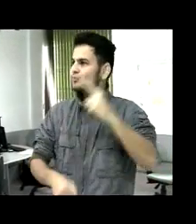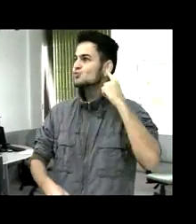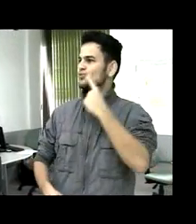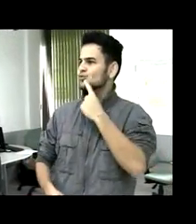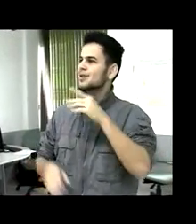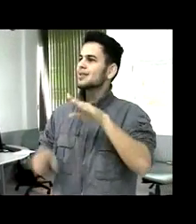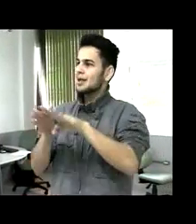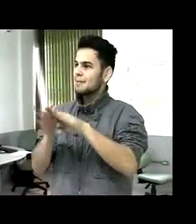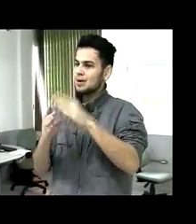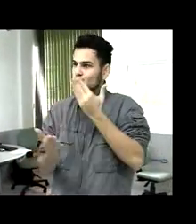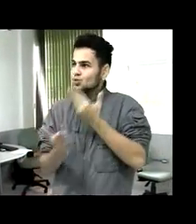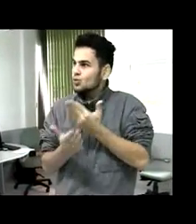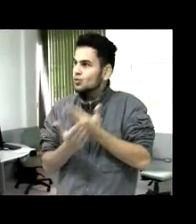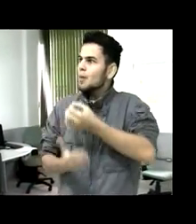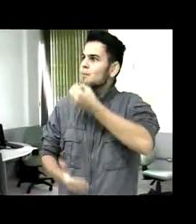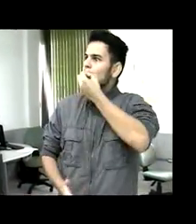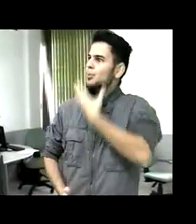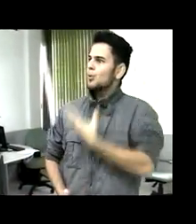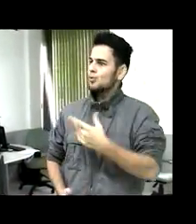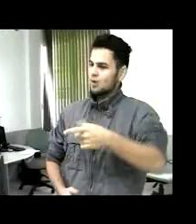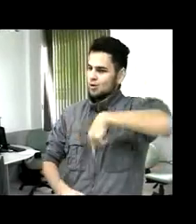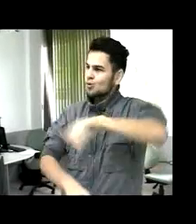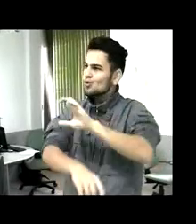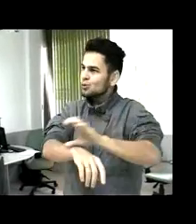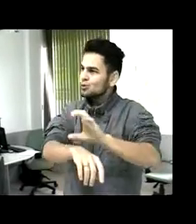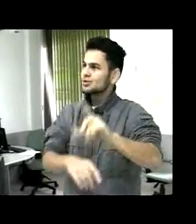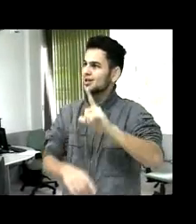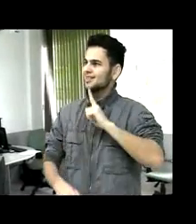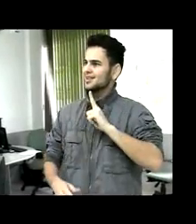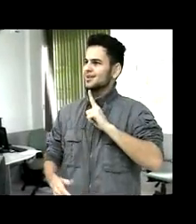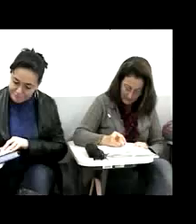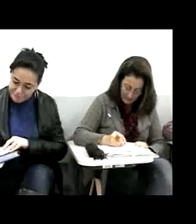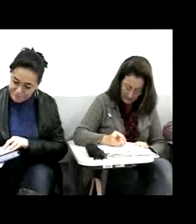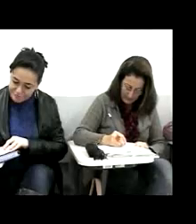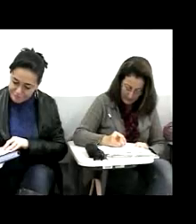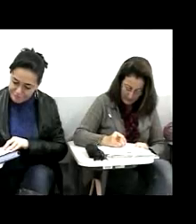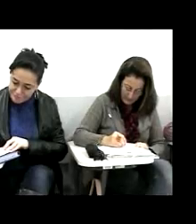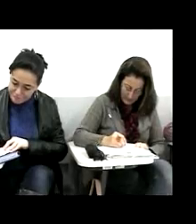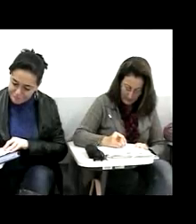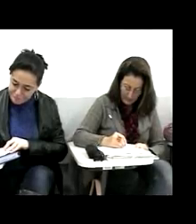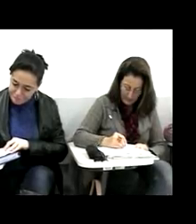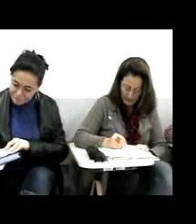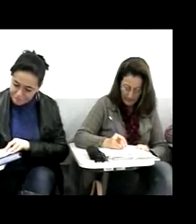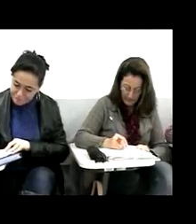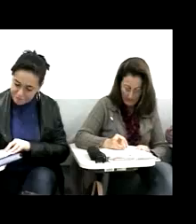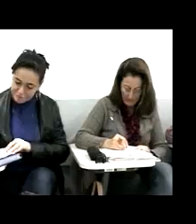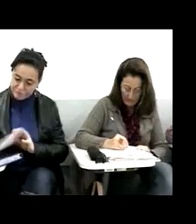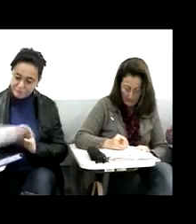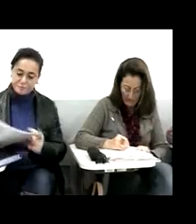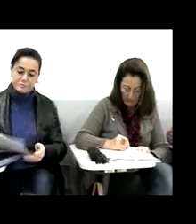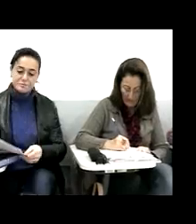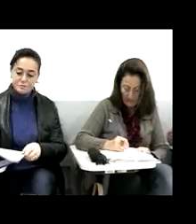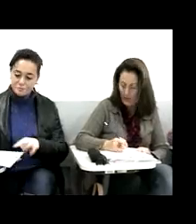bilíngue de educação para surdos. Eu tenho um imenso prazer de trabalhar aqui. Nas salas de aula, os professores ouvintes, que ainda